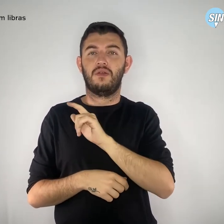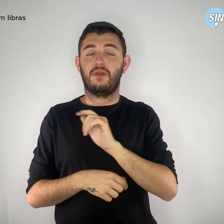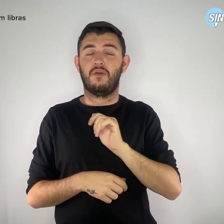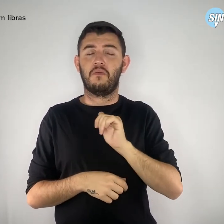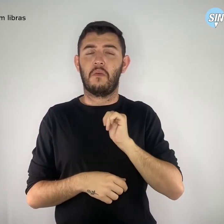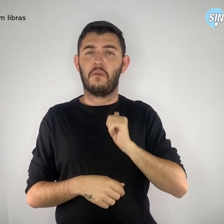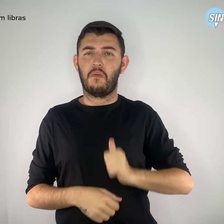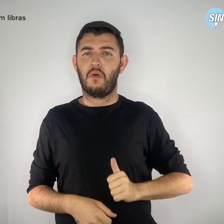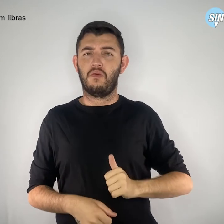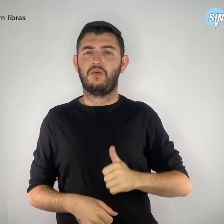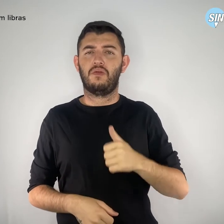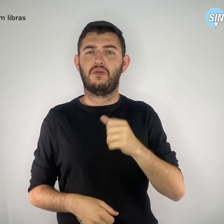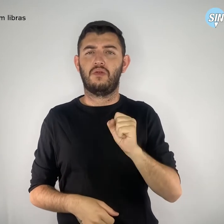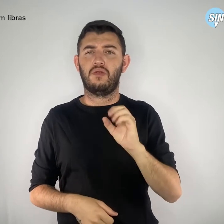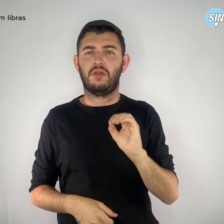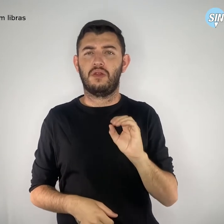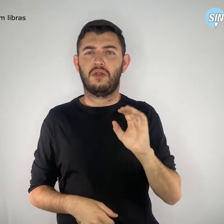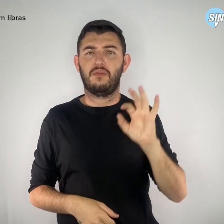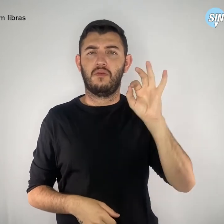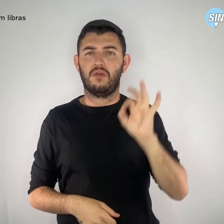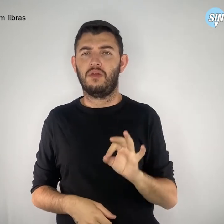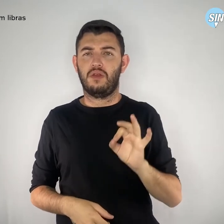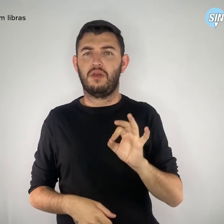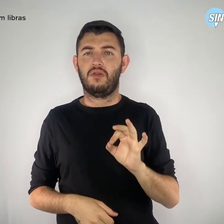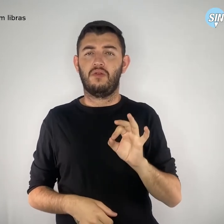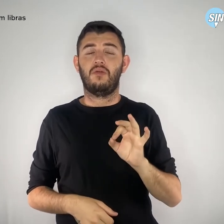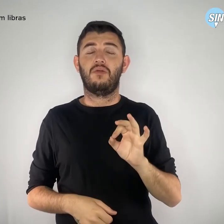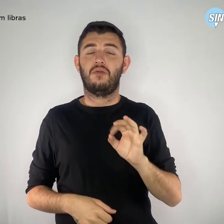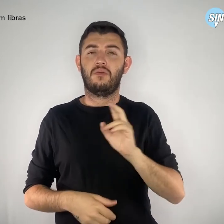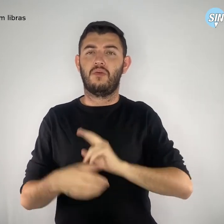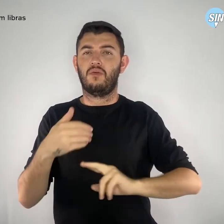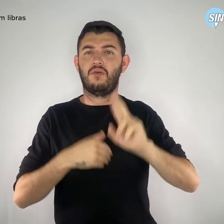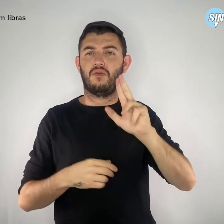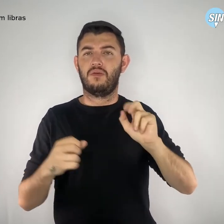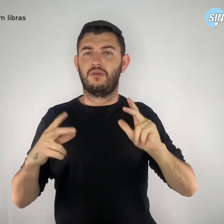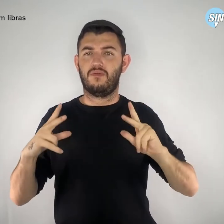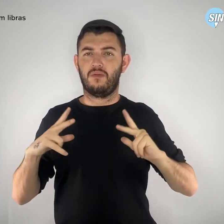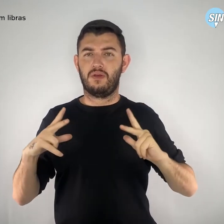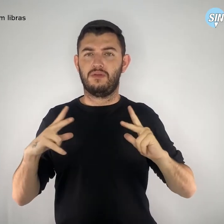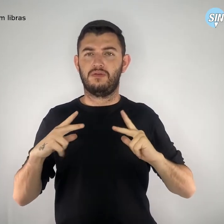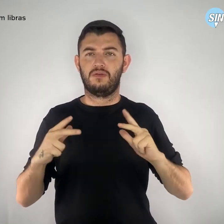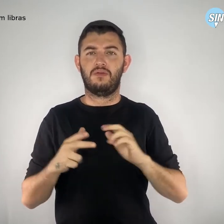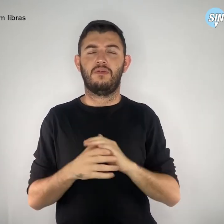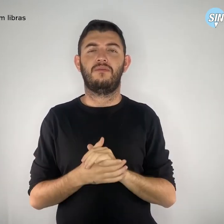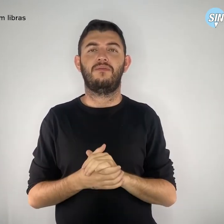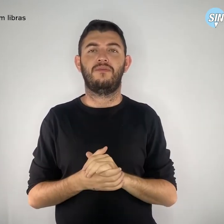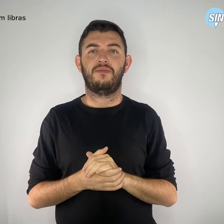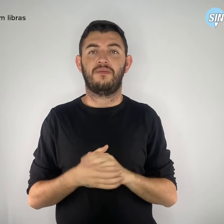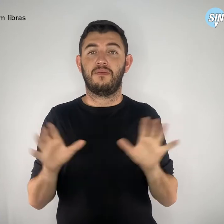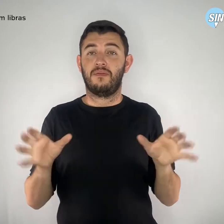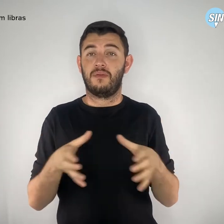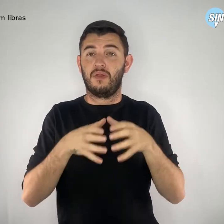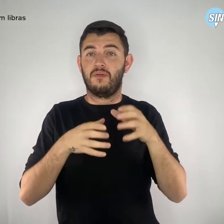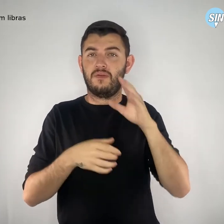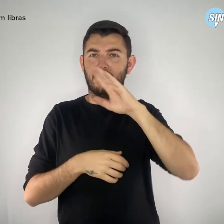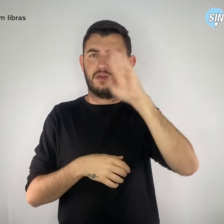80% numa universidade particular. A Confederação Nacional dos Trabalhadores